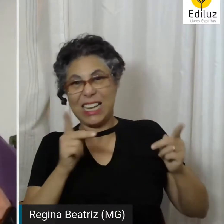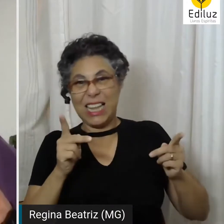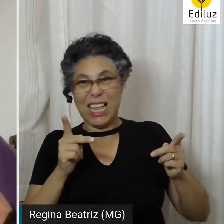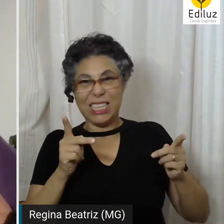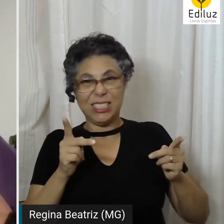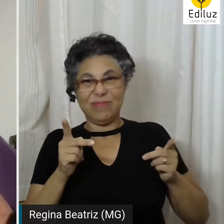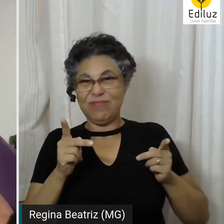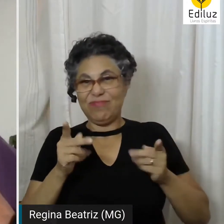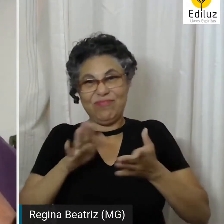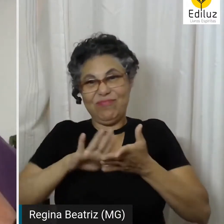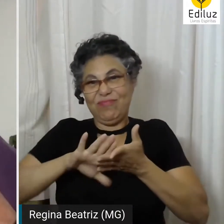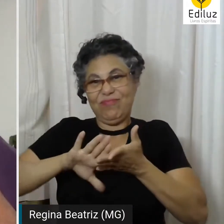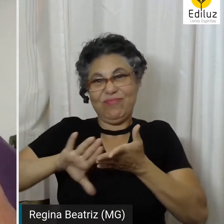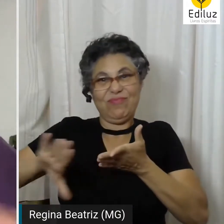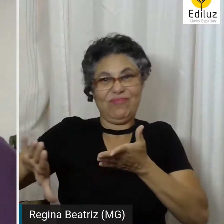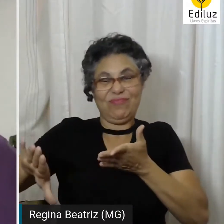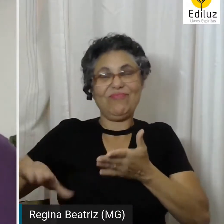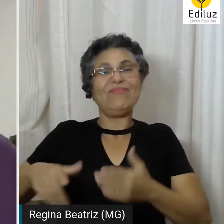nesse gesto.